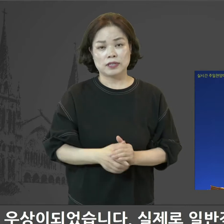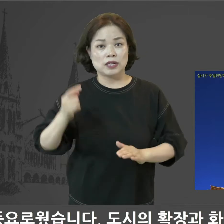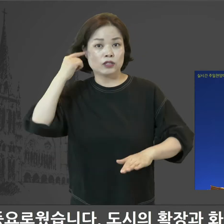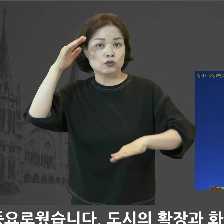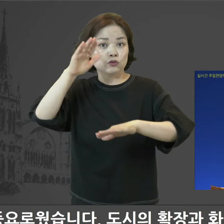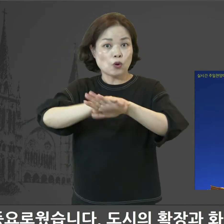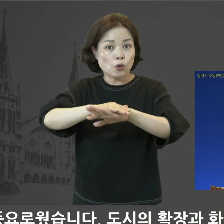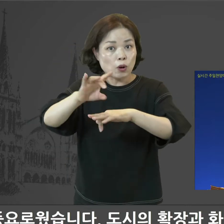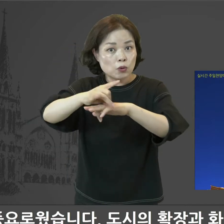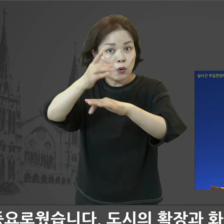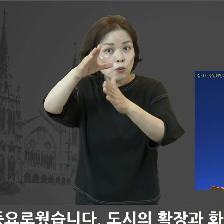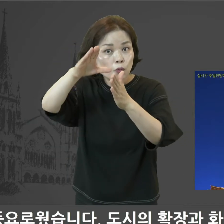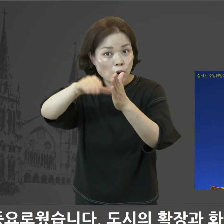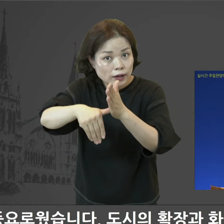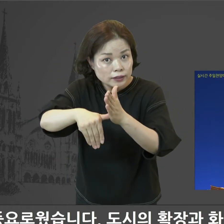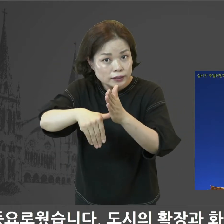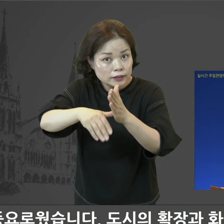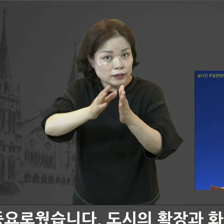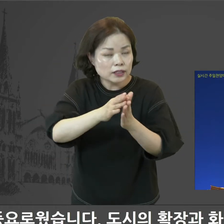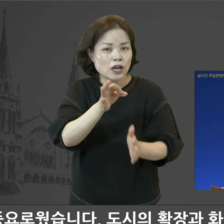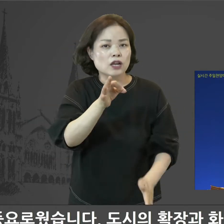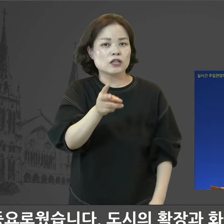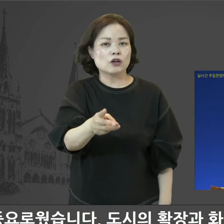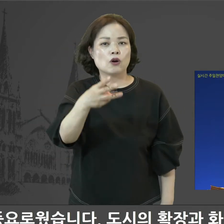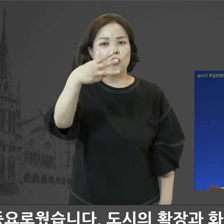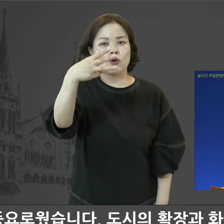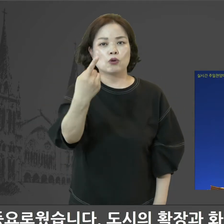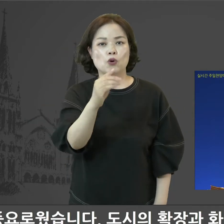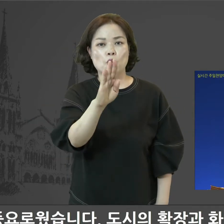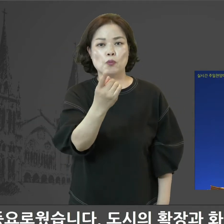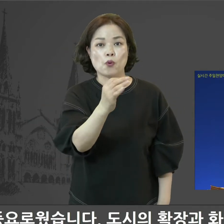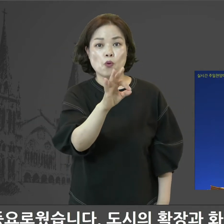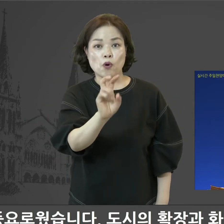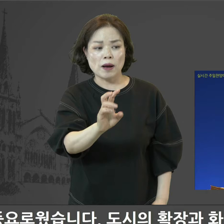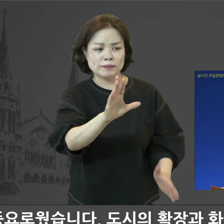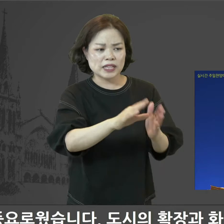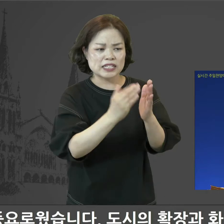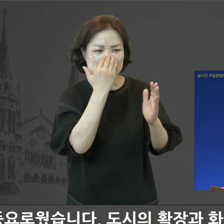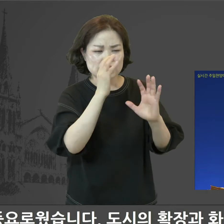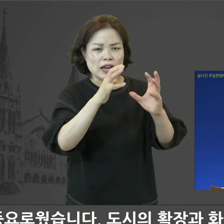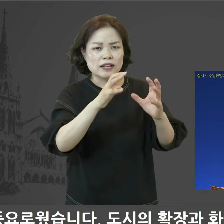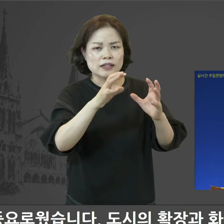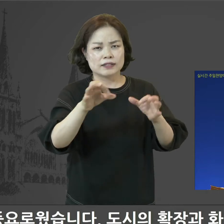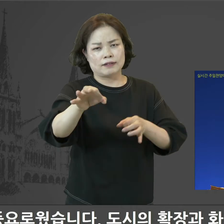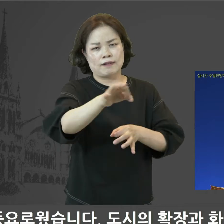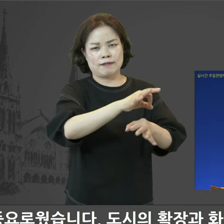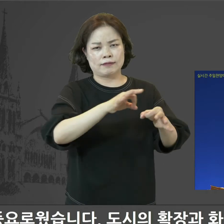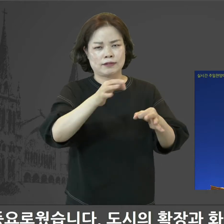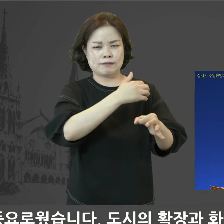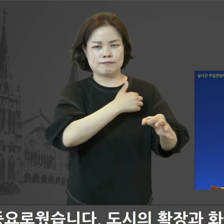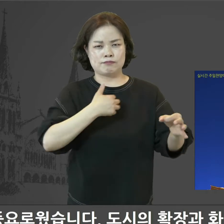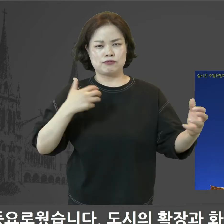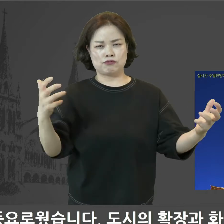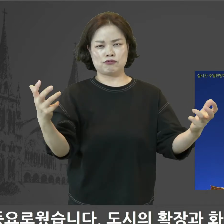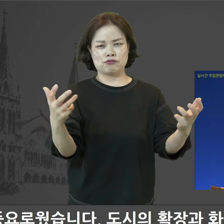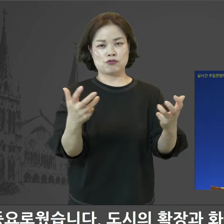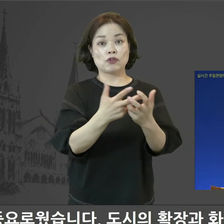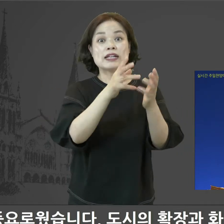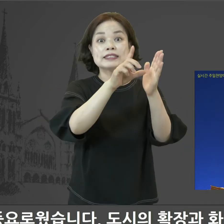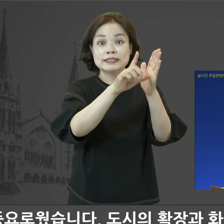솔로몬의 때, 또 이를 뒤은 여로보암의 때에도 모두 이스라엘이 경제적으로 아주 풍요로운